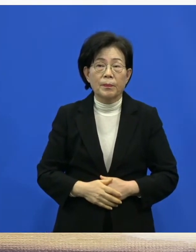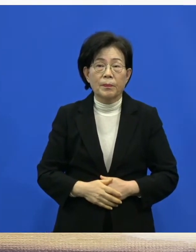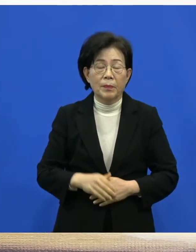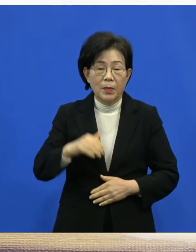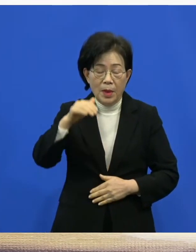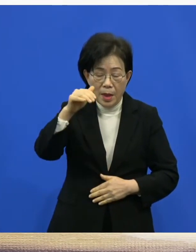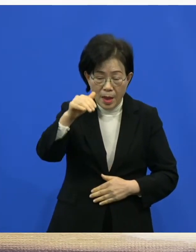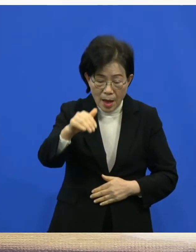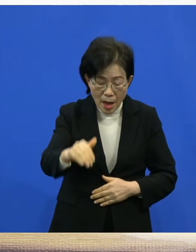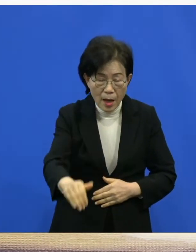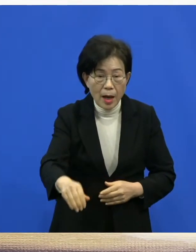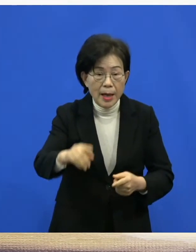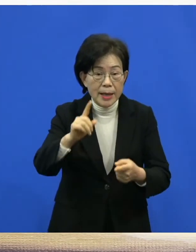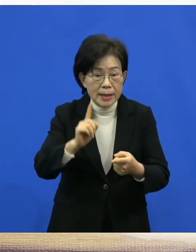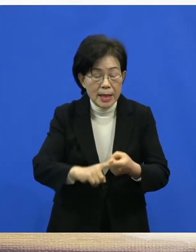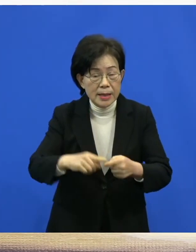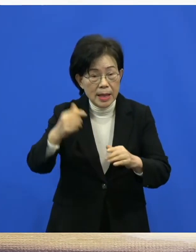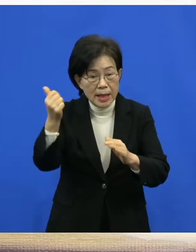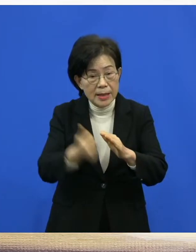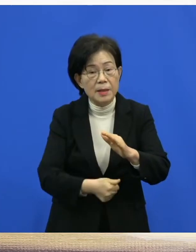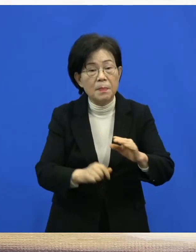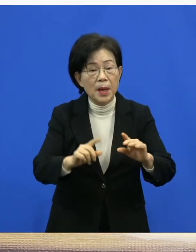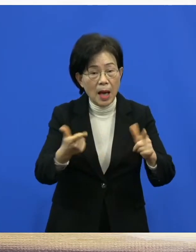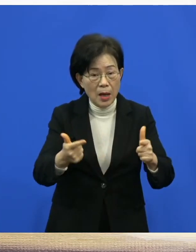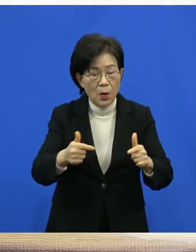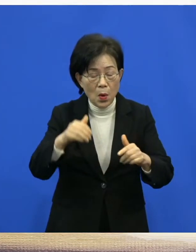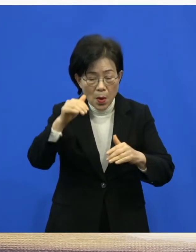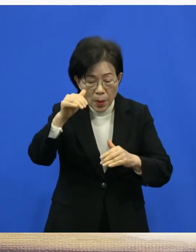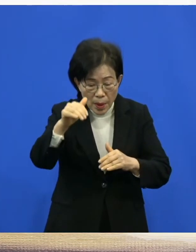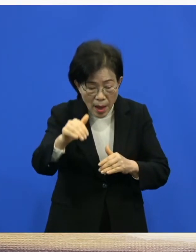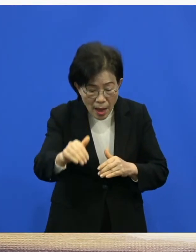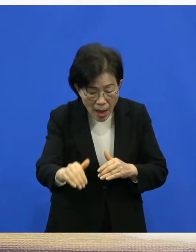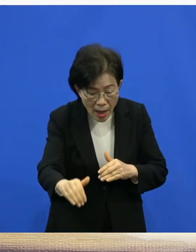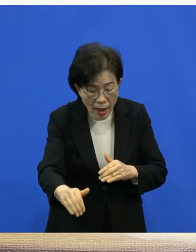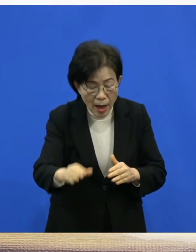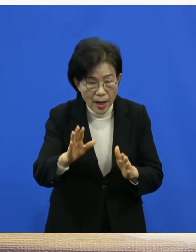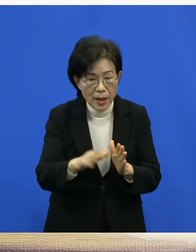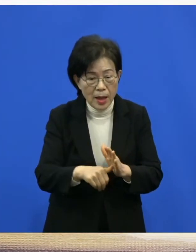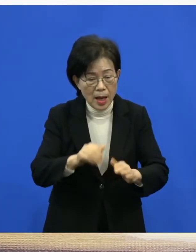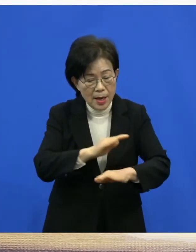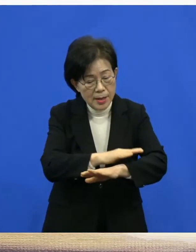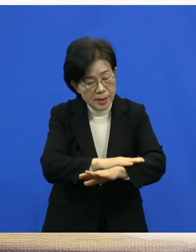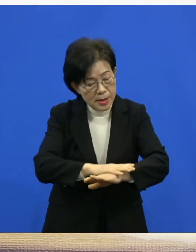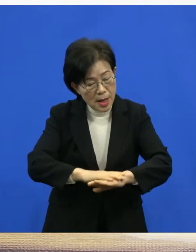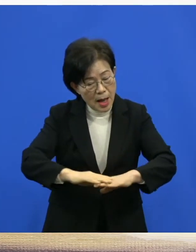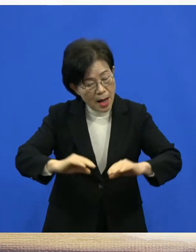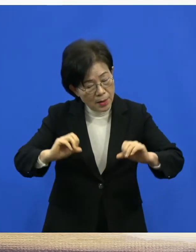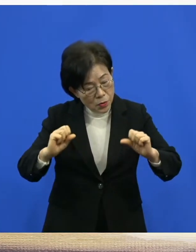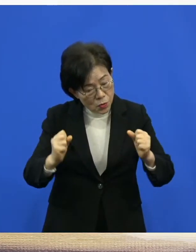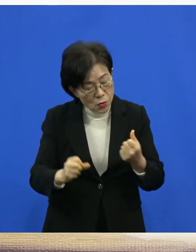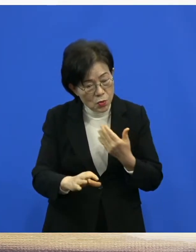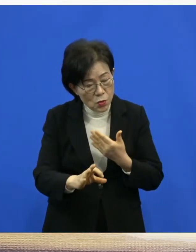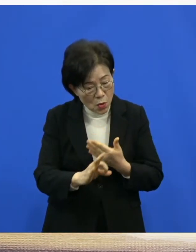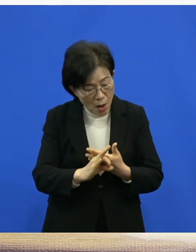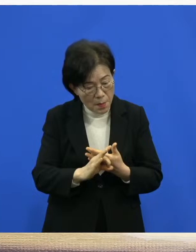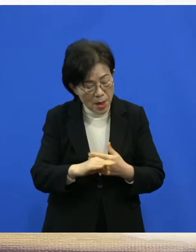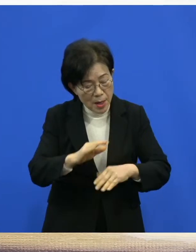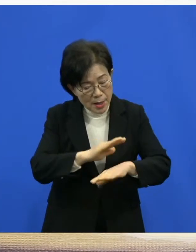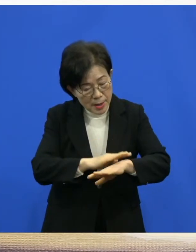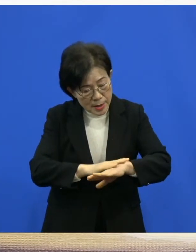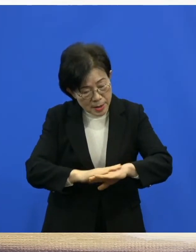내려가는 것 자체가 실패가 아닙니다. 내려가야 할 때 잘 내려가지 못하는 게 실패입니다. 이걸 잘 기억해야